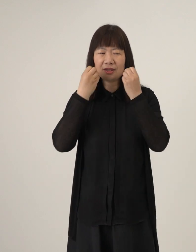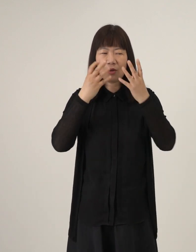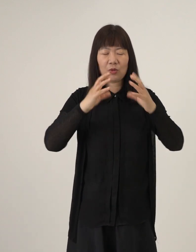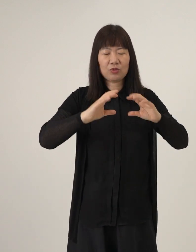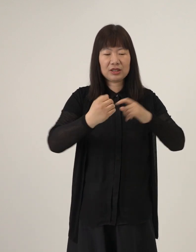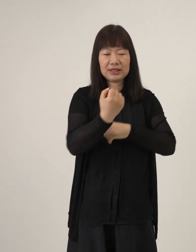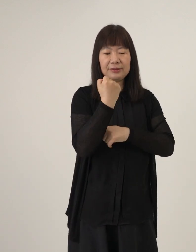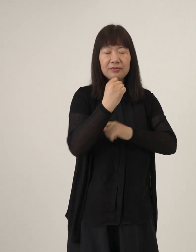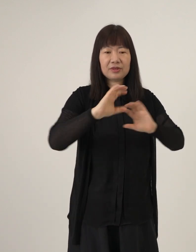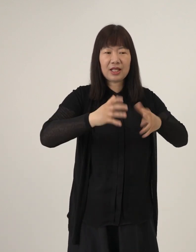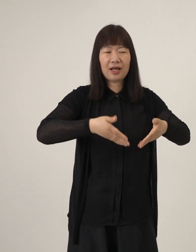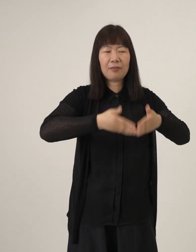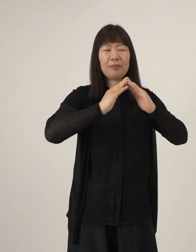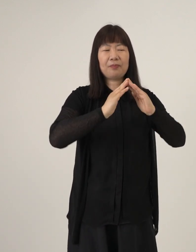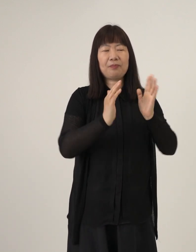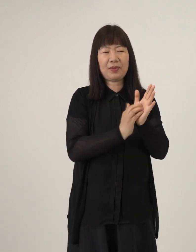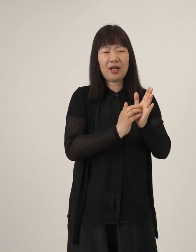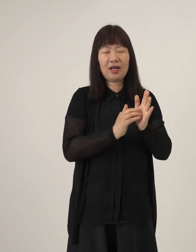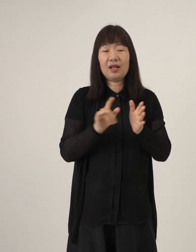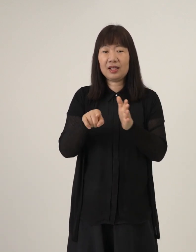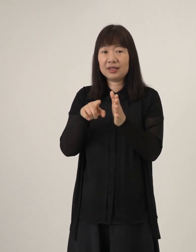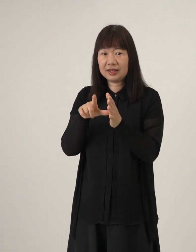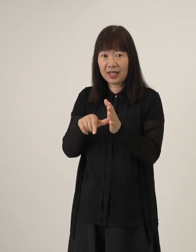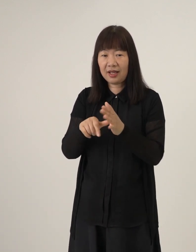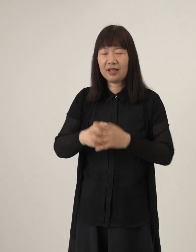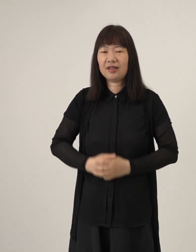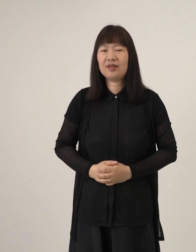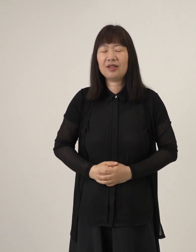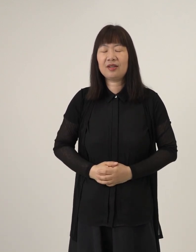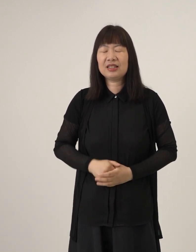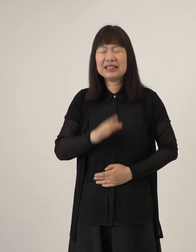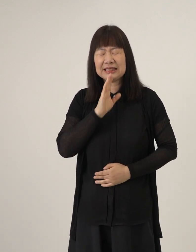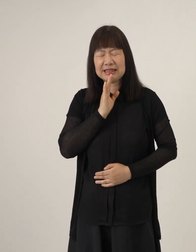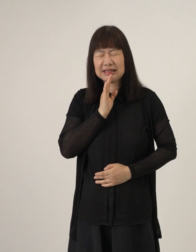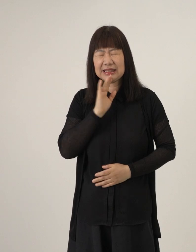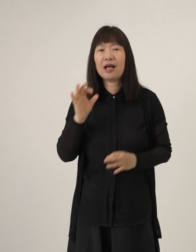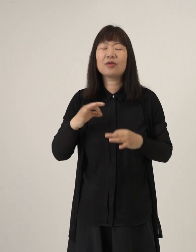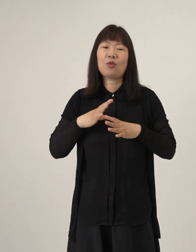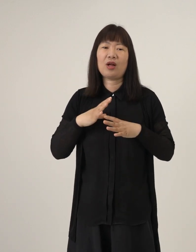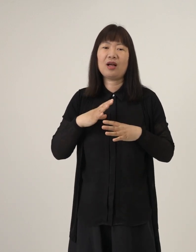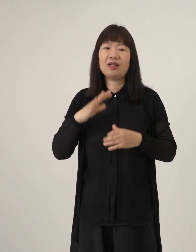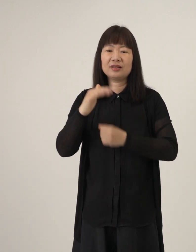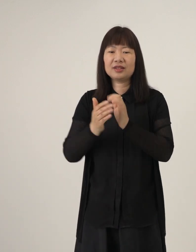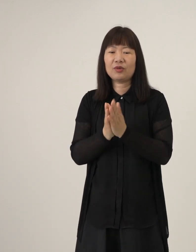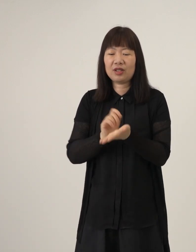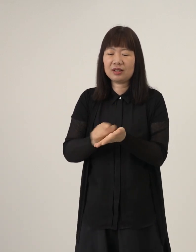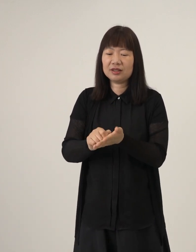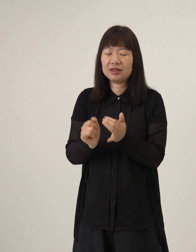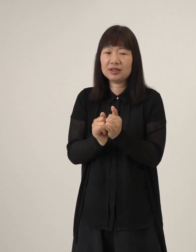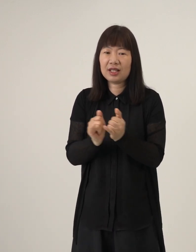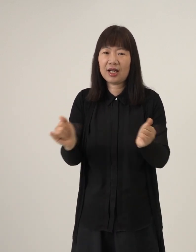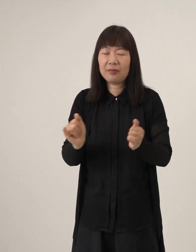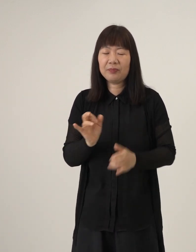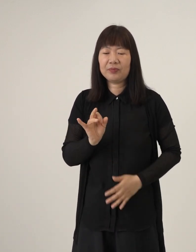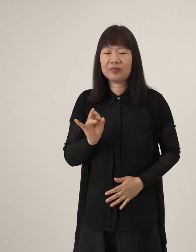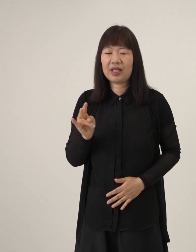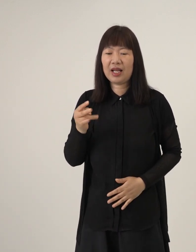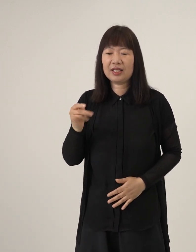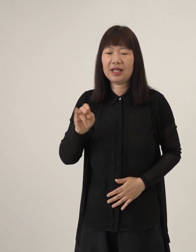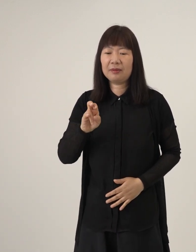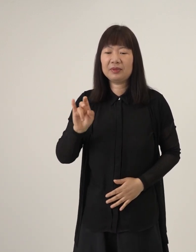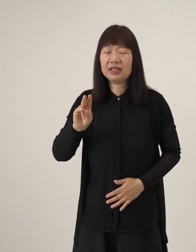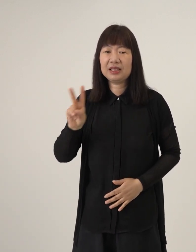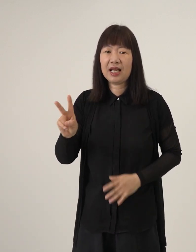때예요. 근데 그때에 놀랍게도 성경 기자는